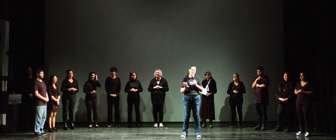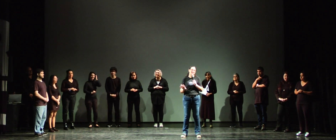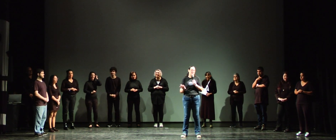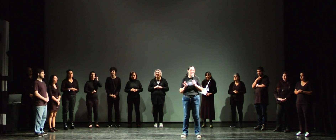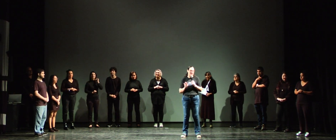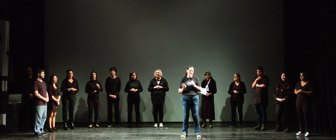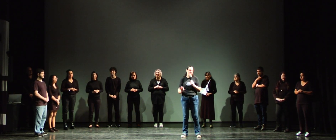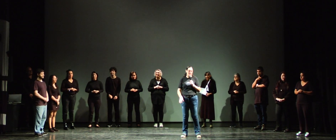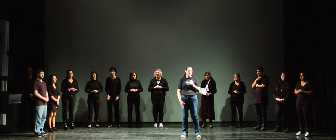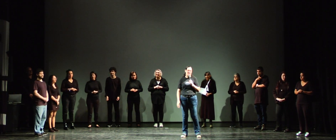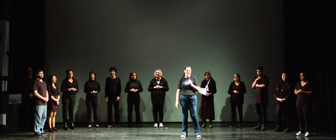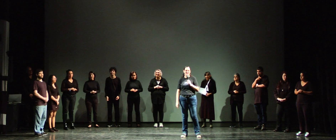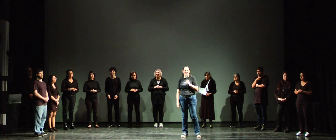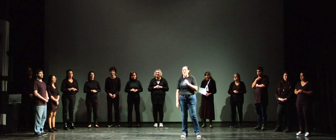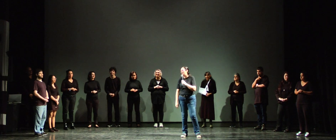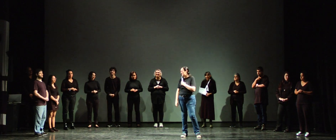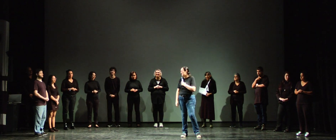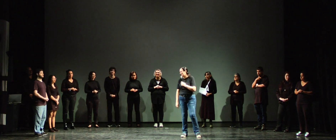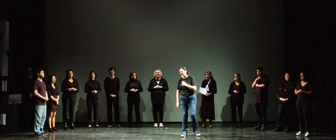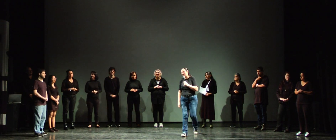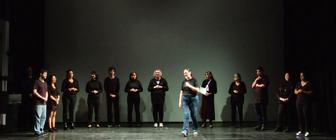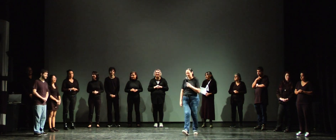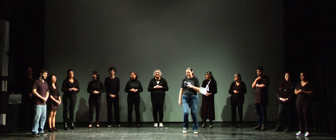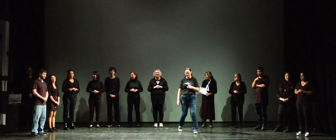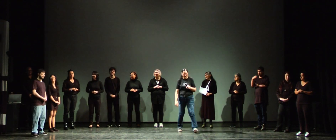vocês aprenderem e vai ficar facinho. Vamos lá, Gustavo?